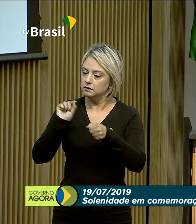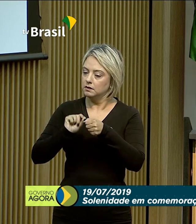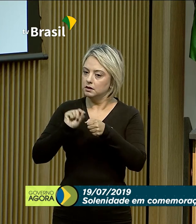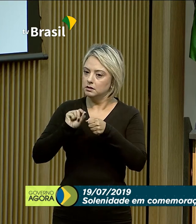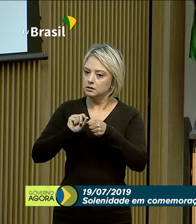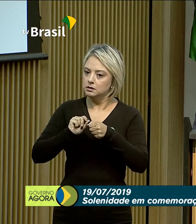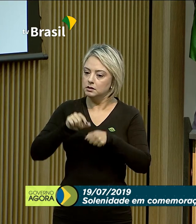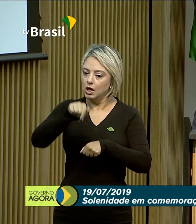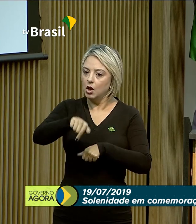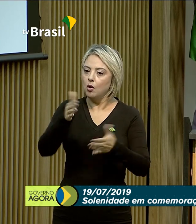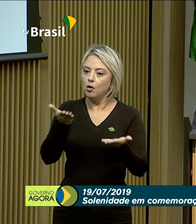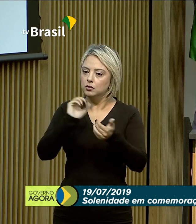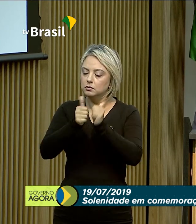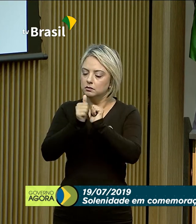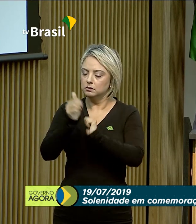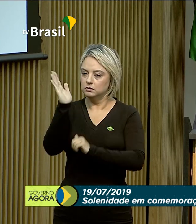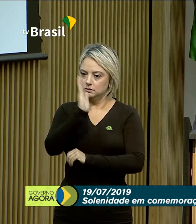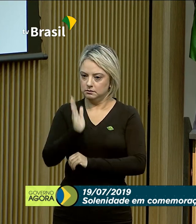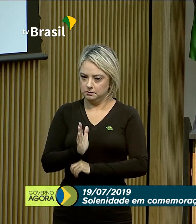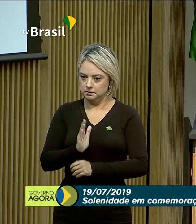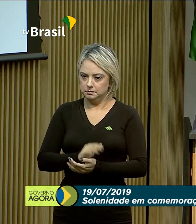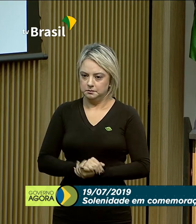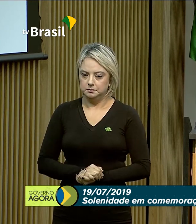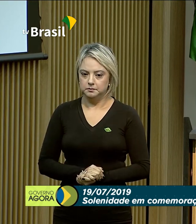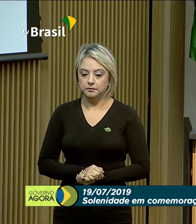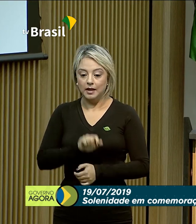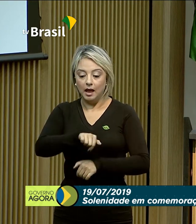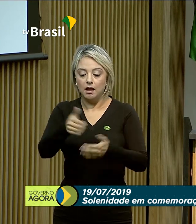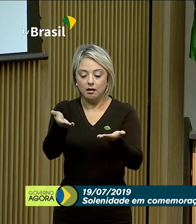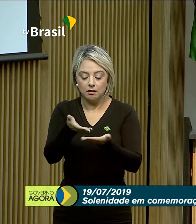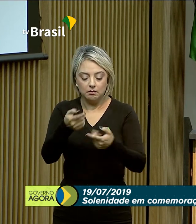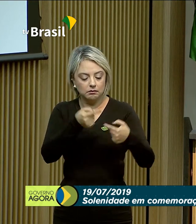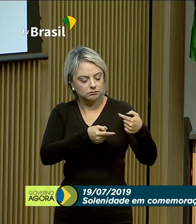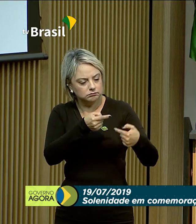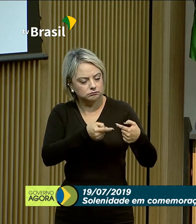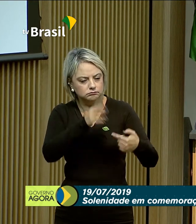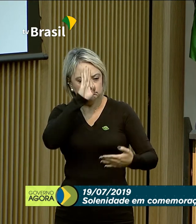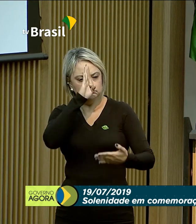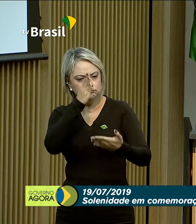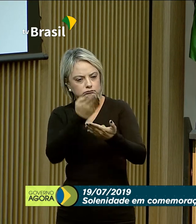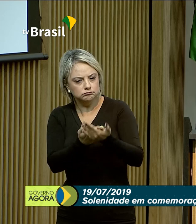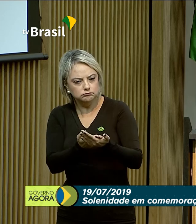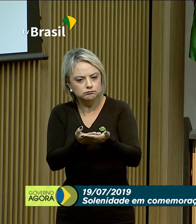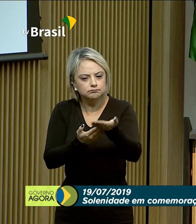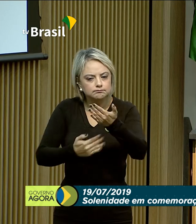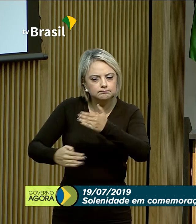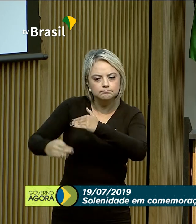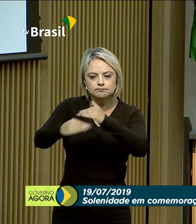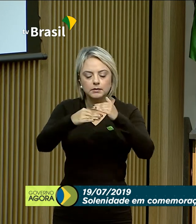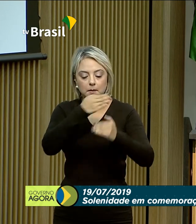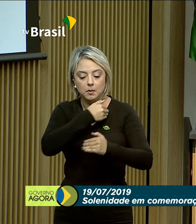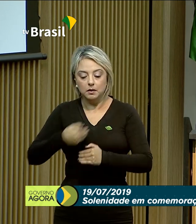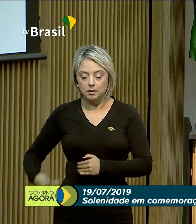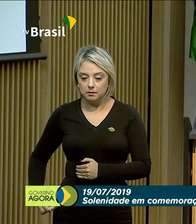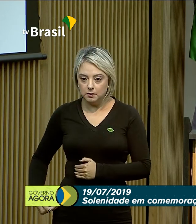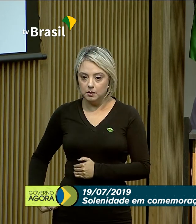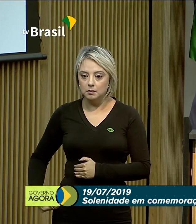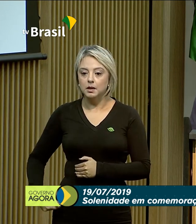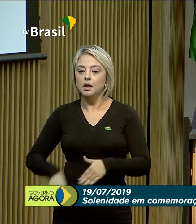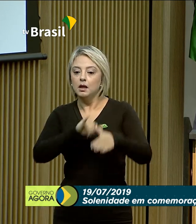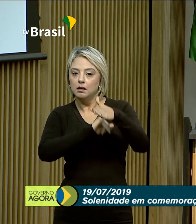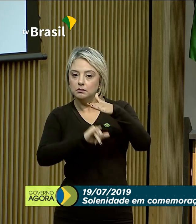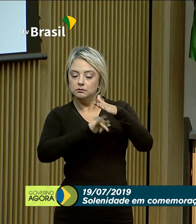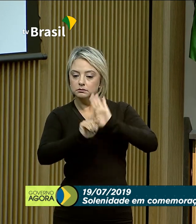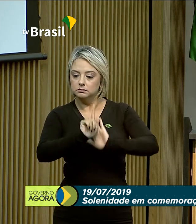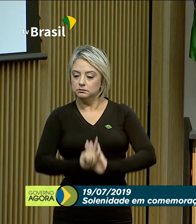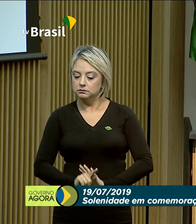no cenário atual do futebol brasileiro. Neste momento político de confiança e harmonia entre o poder público e as entidades